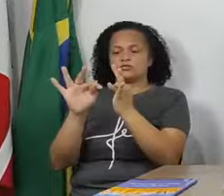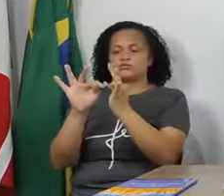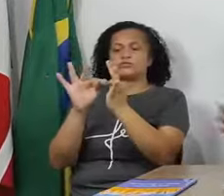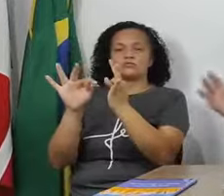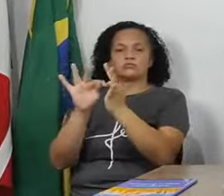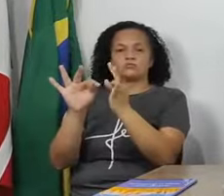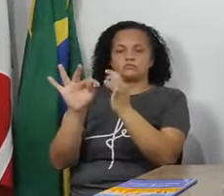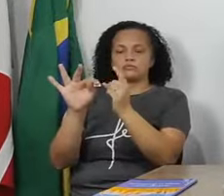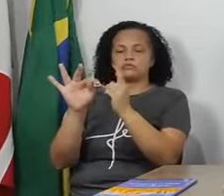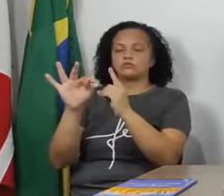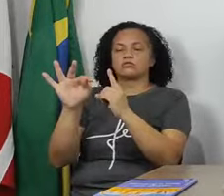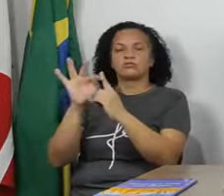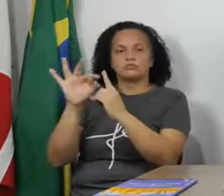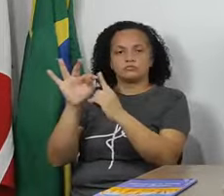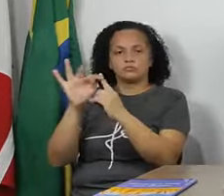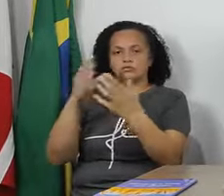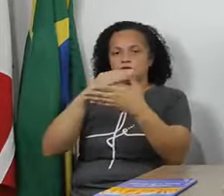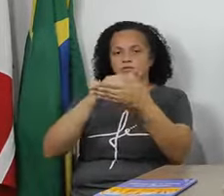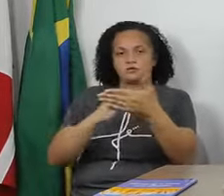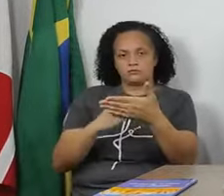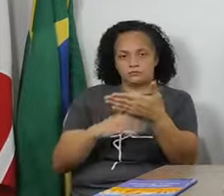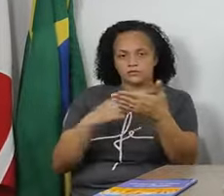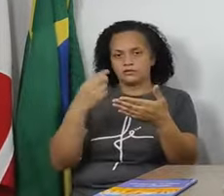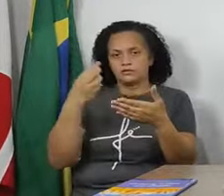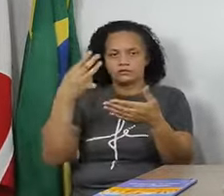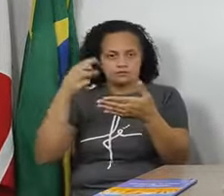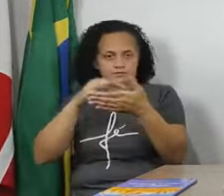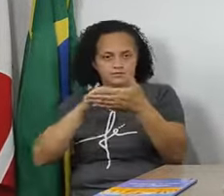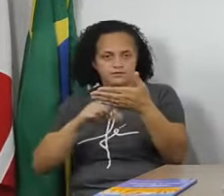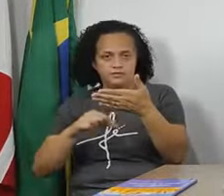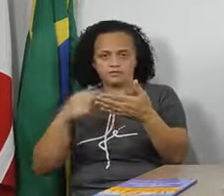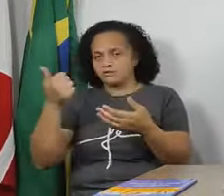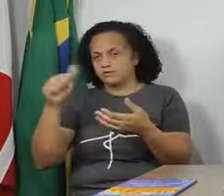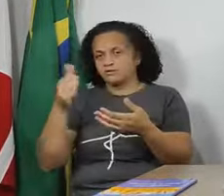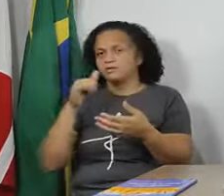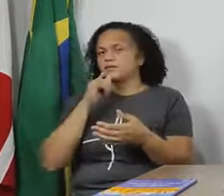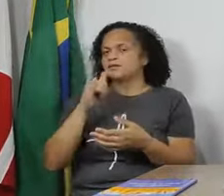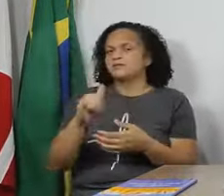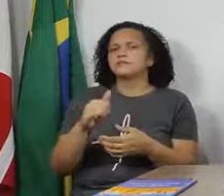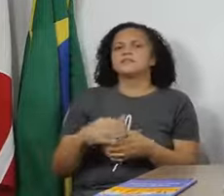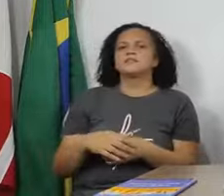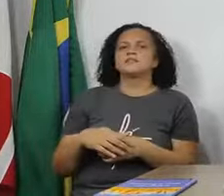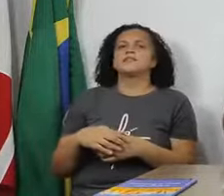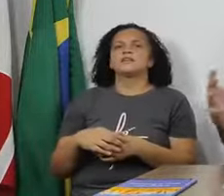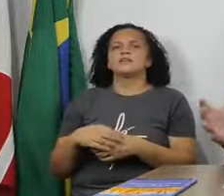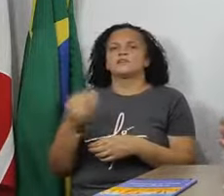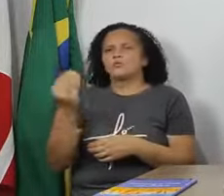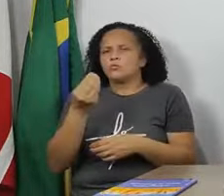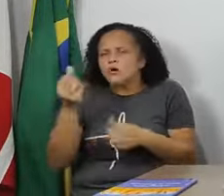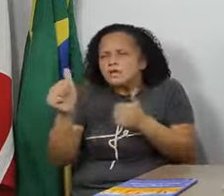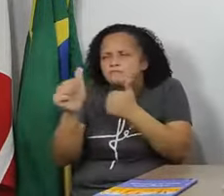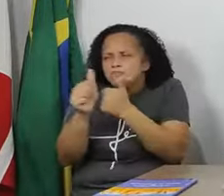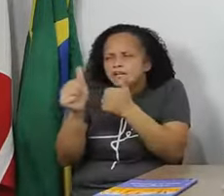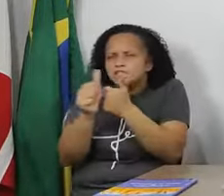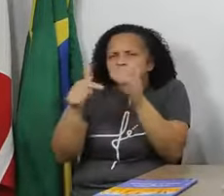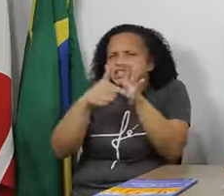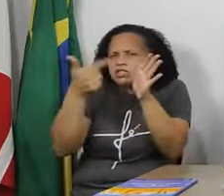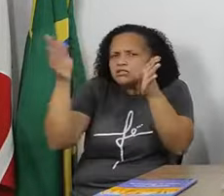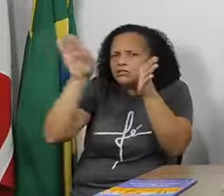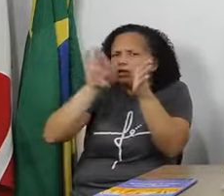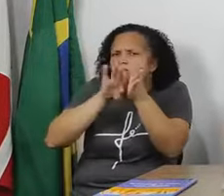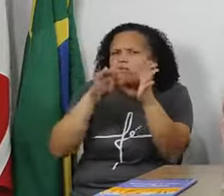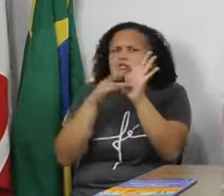sobreviriam tempos trabalhosos, tempos difíceis. nós estamos enfrentando,